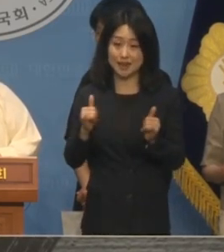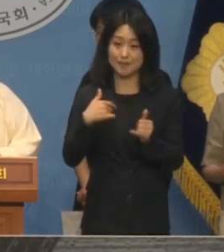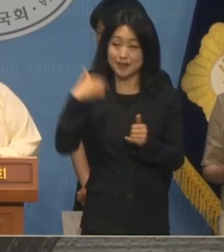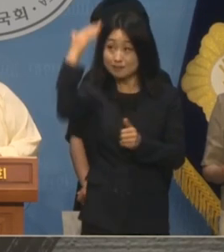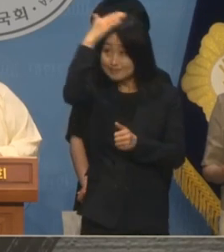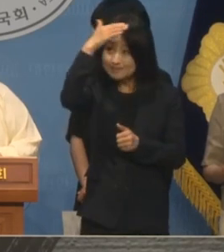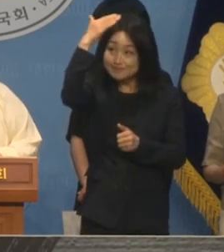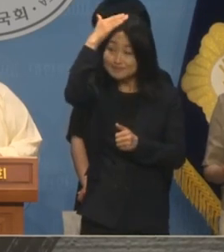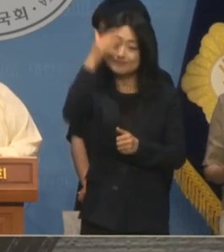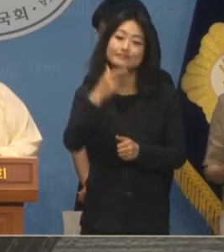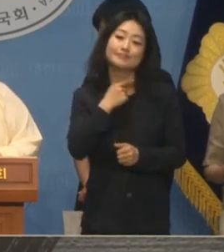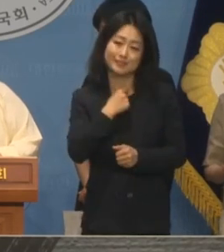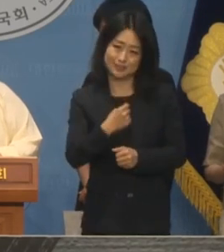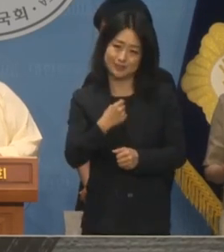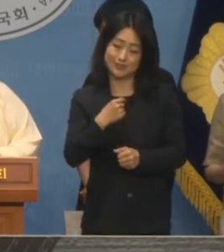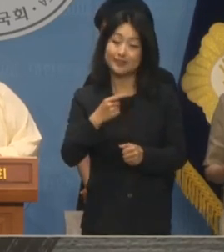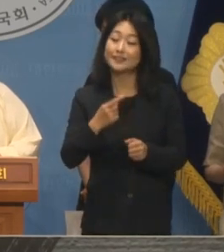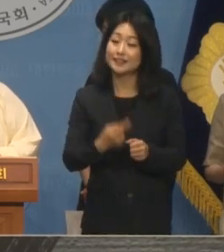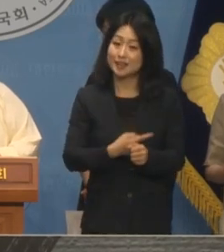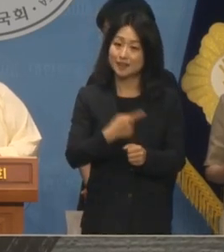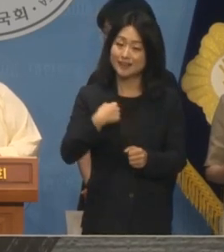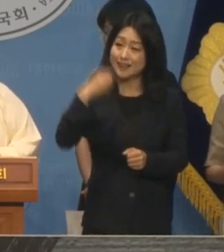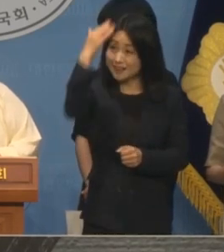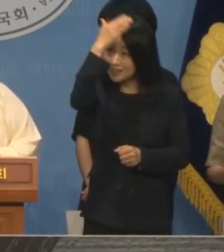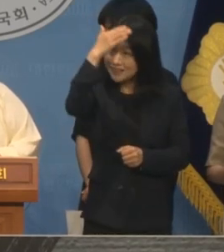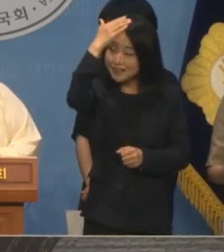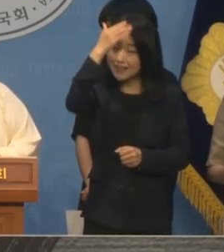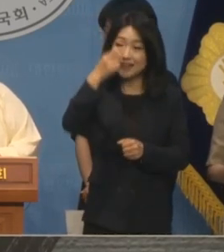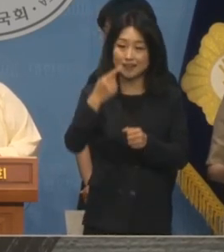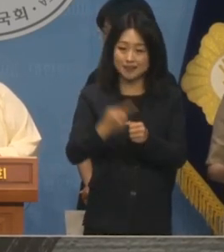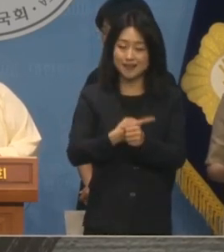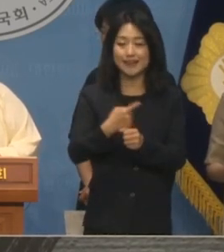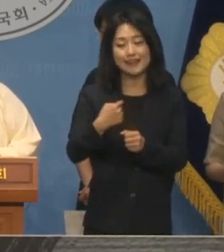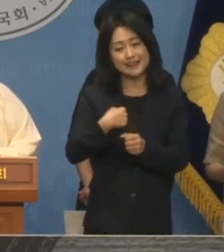받고 싶었습니다. 예쁨을